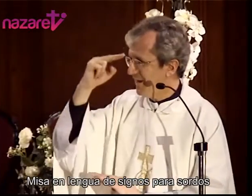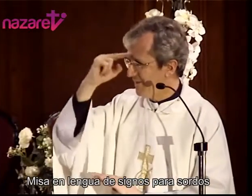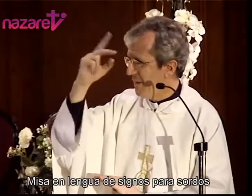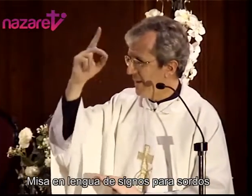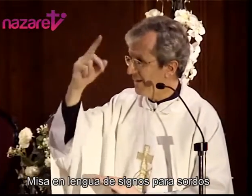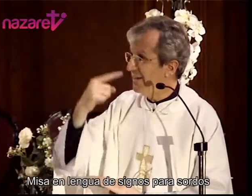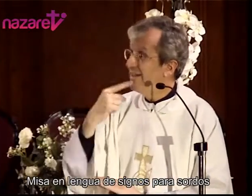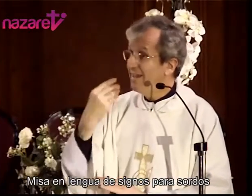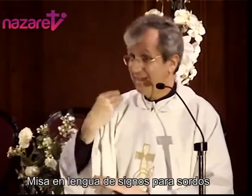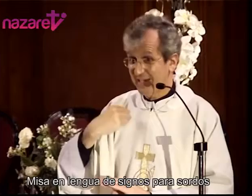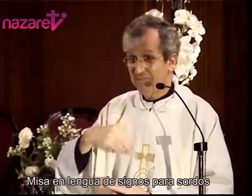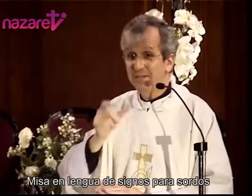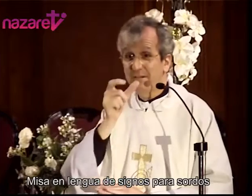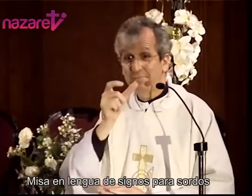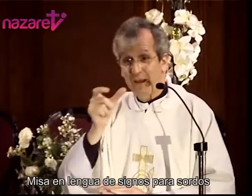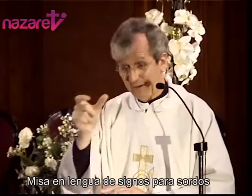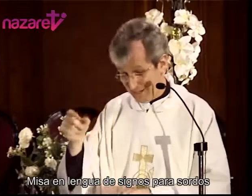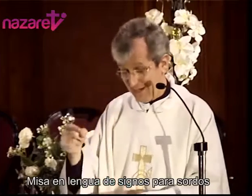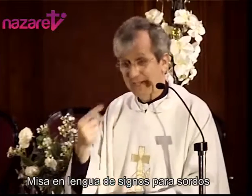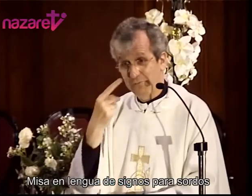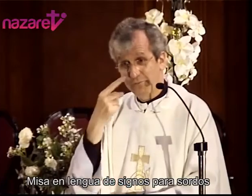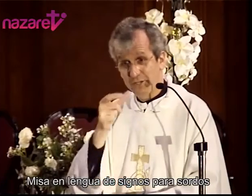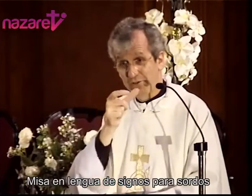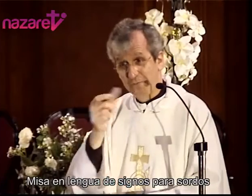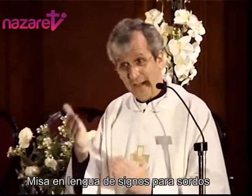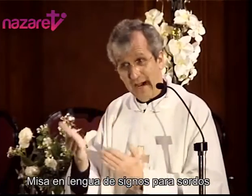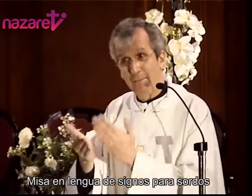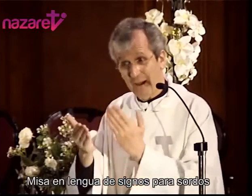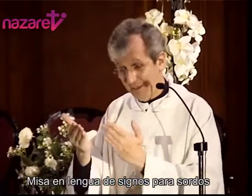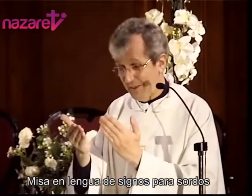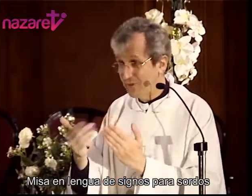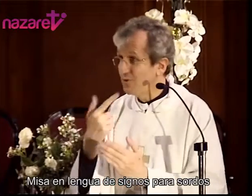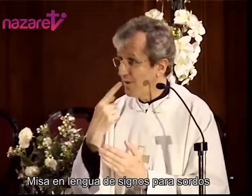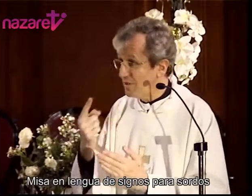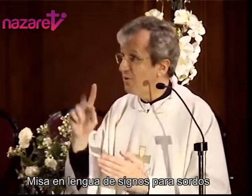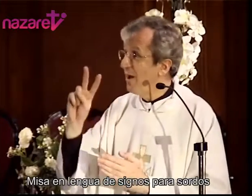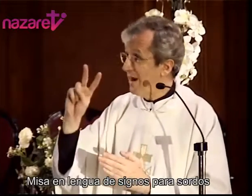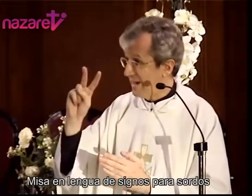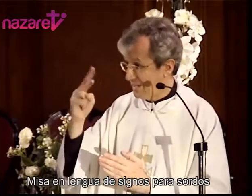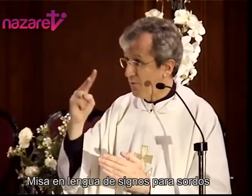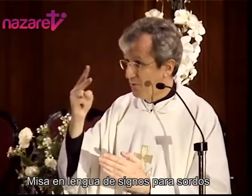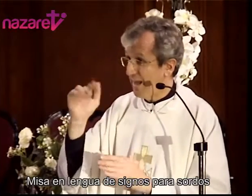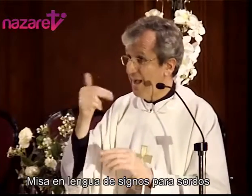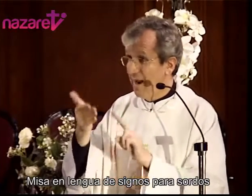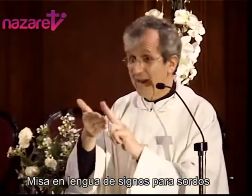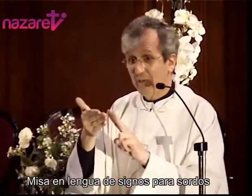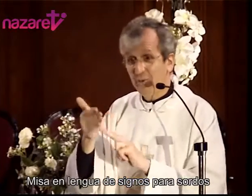del Padre. Esas mismas palabras las hemos visto en la palabra de Dios, nos lo ha dicho la segunda lectura de